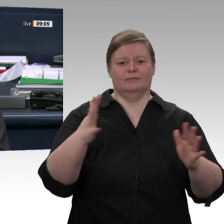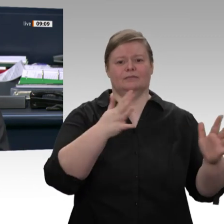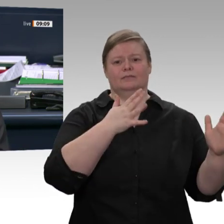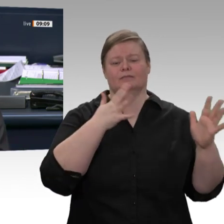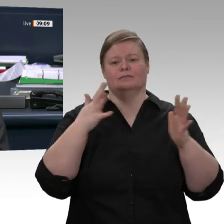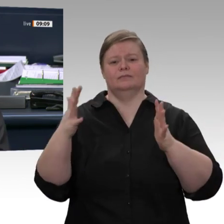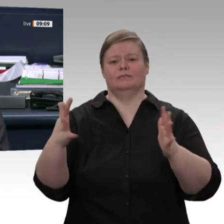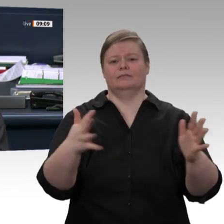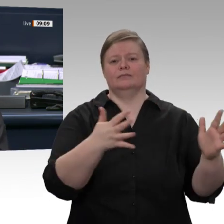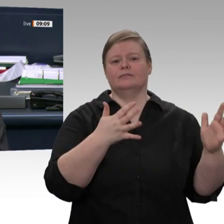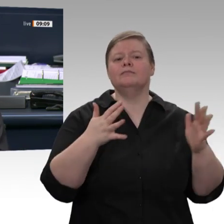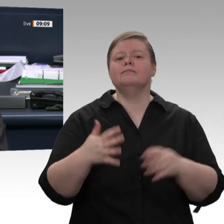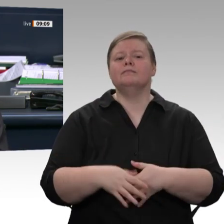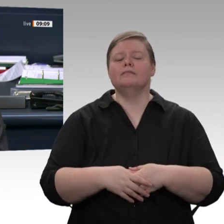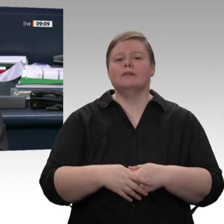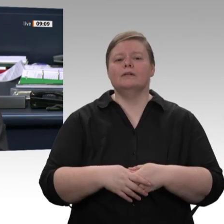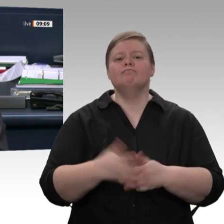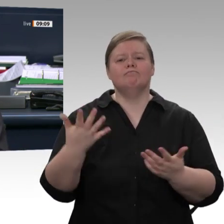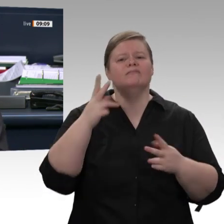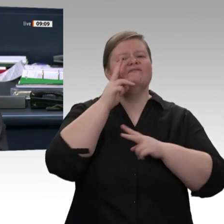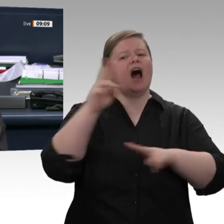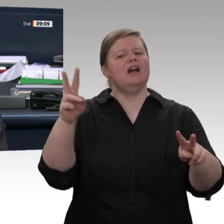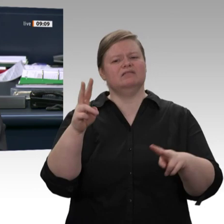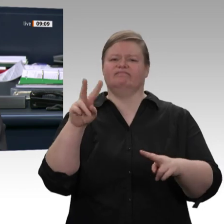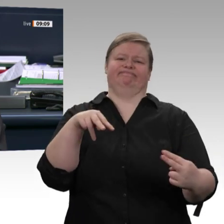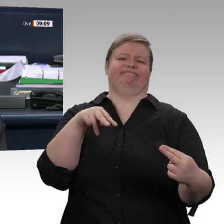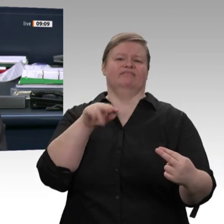fühlen, ist ein unhaltbarer Zustand.